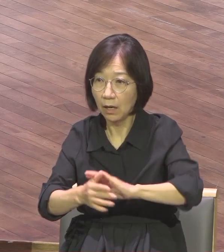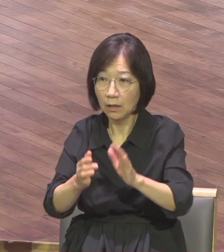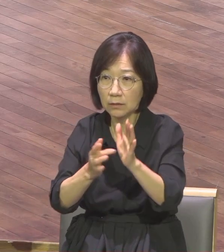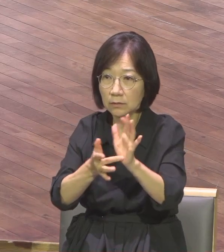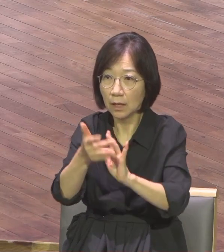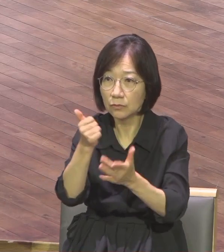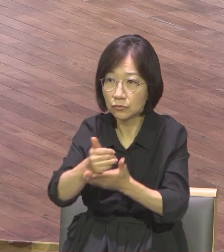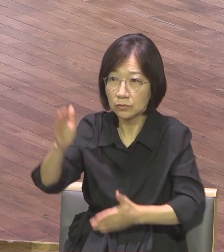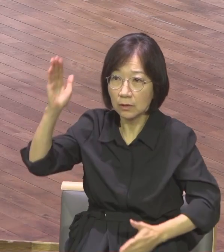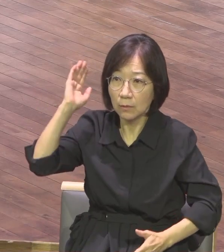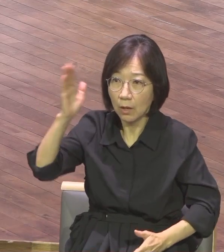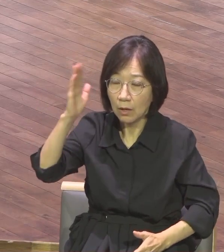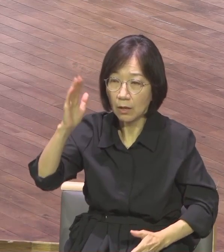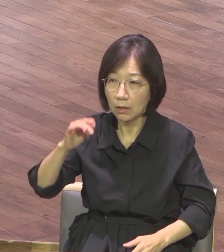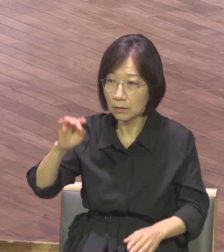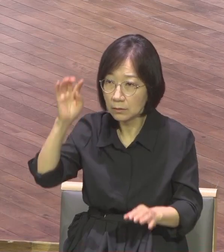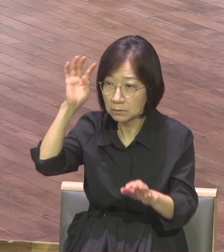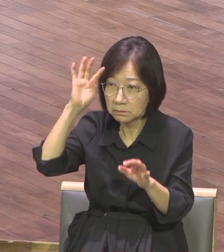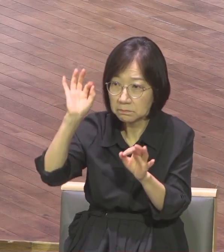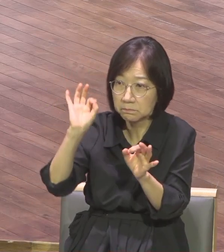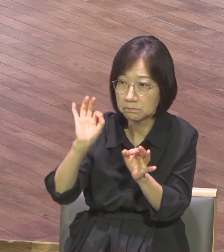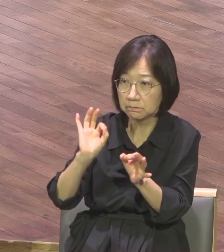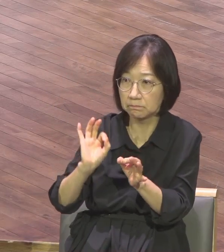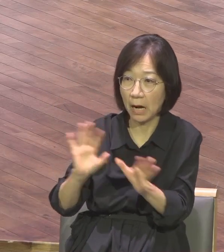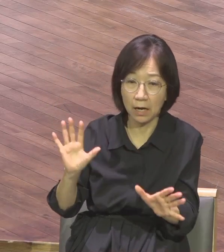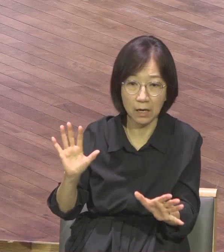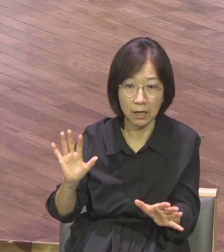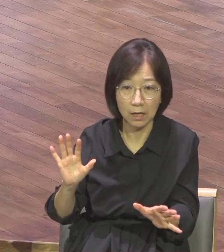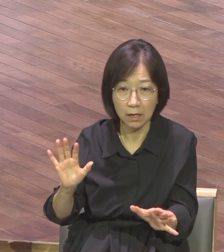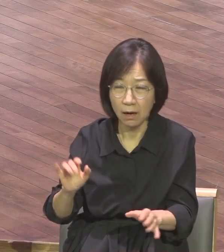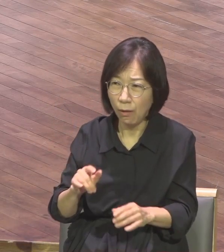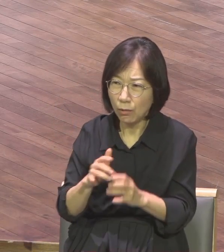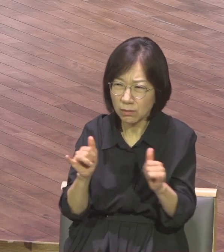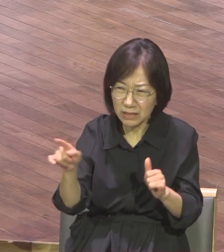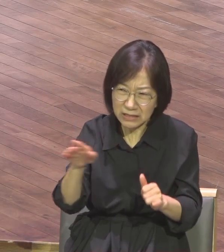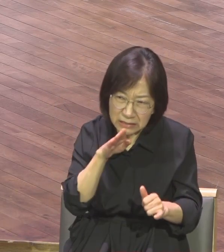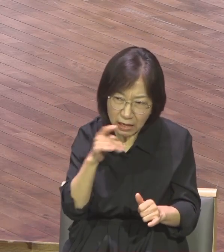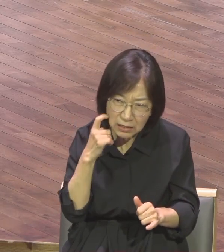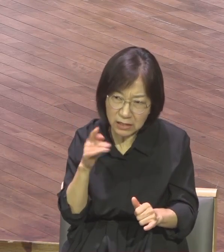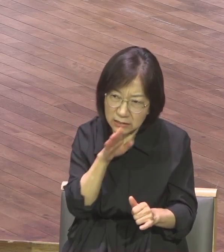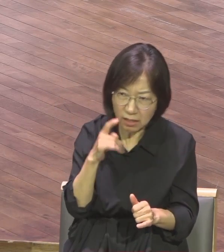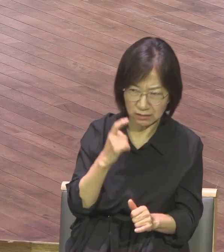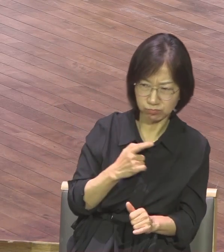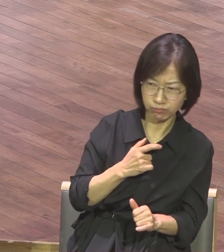예수를 증거하느냐라는 것입니다. 유대인들이 막 헷갈리는 거예요, 지금.